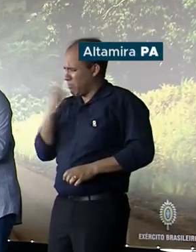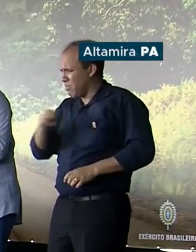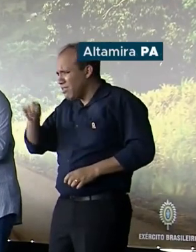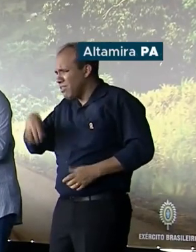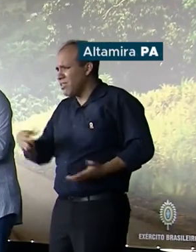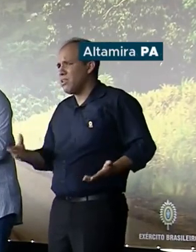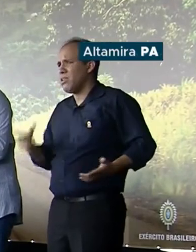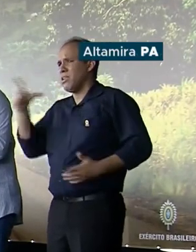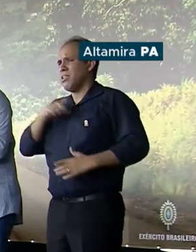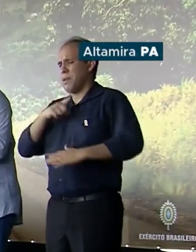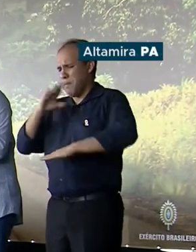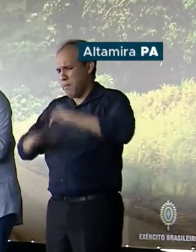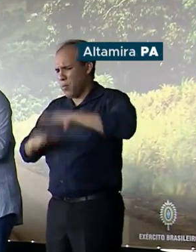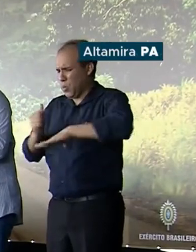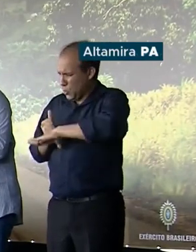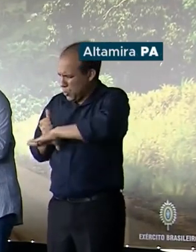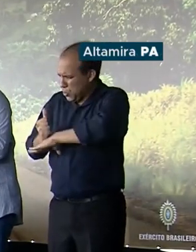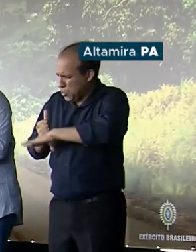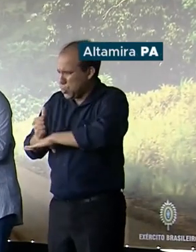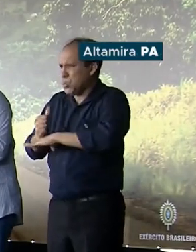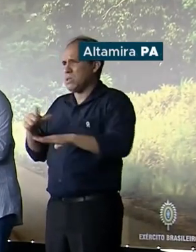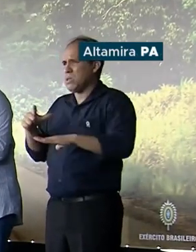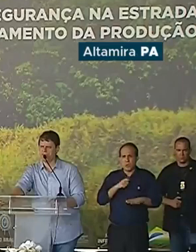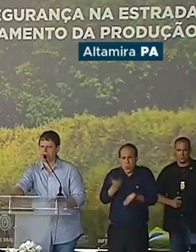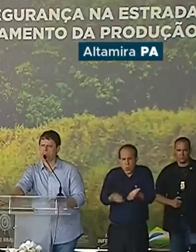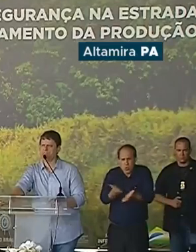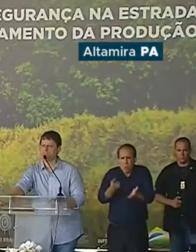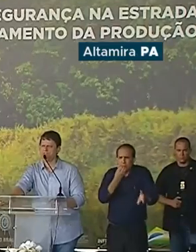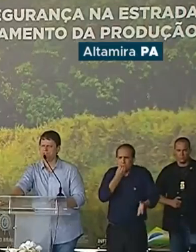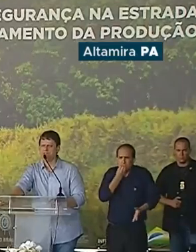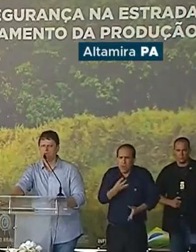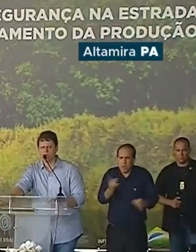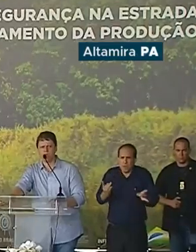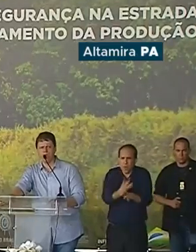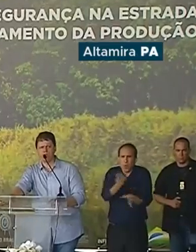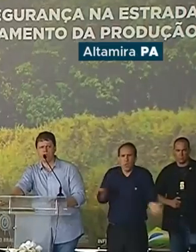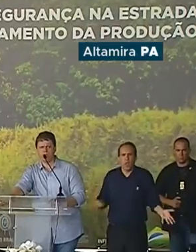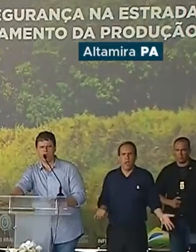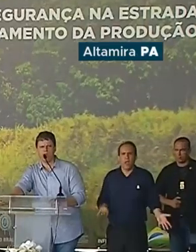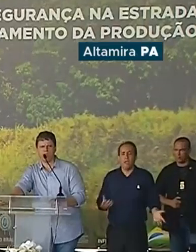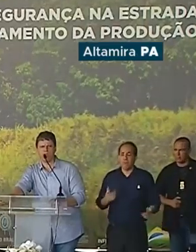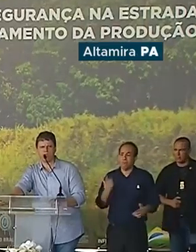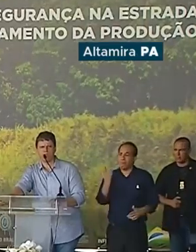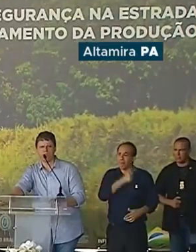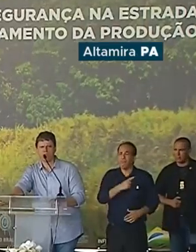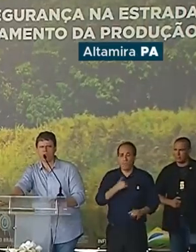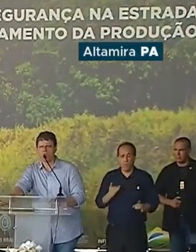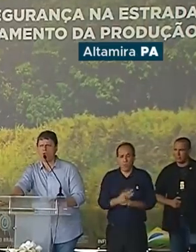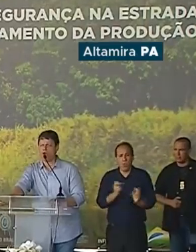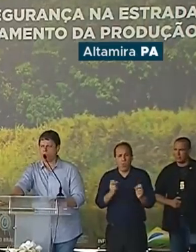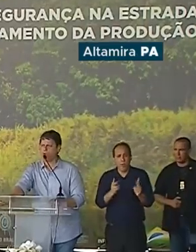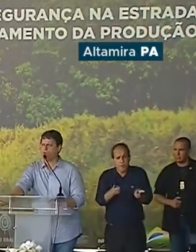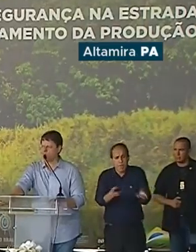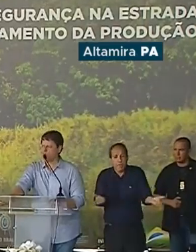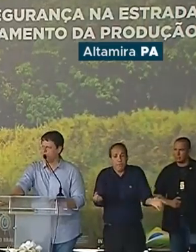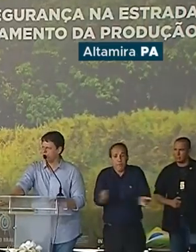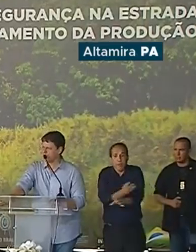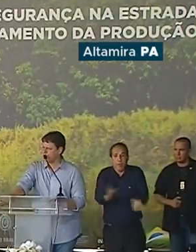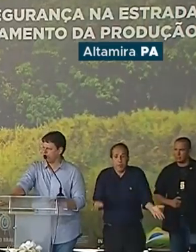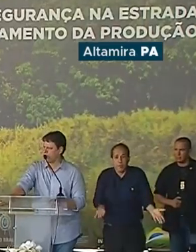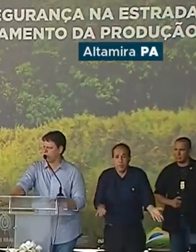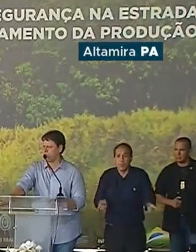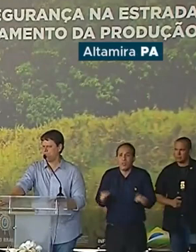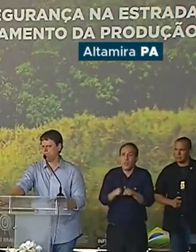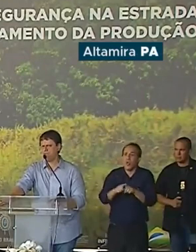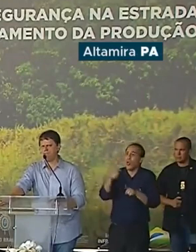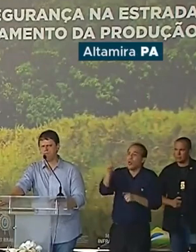ela tem excelência, porque ela tem história, ela tem acervo, e ela fez. Novamente o 8º BEC, com apoio novamente